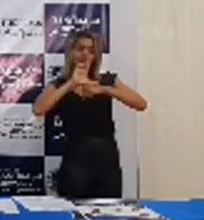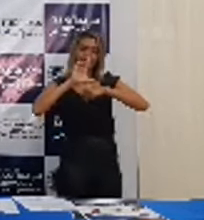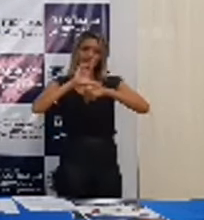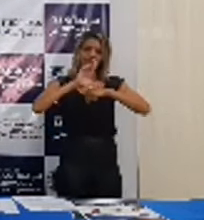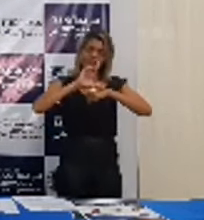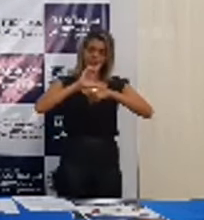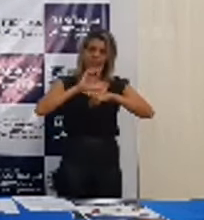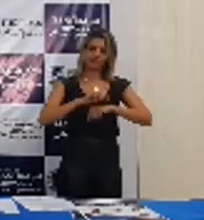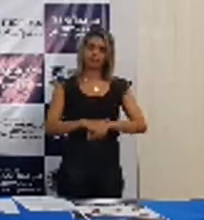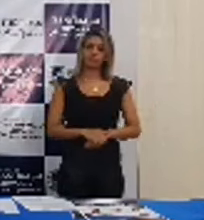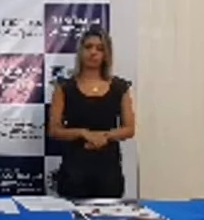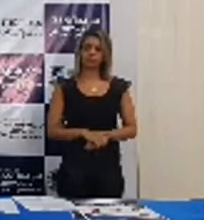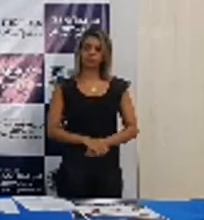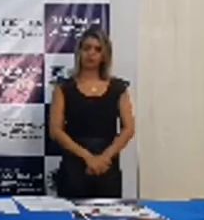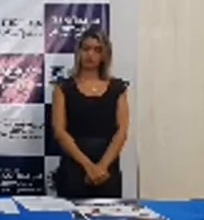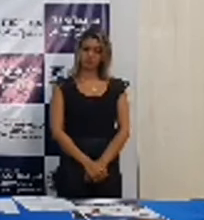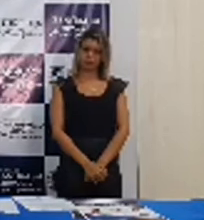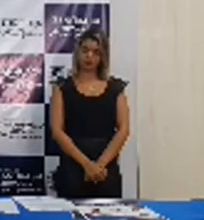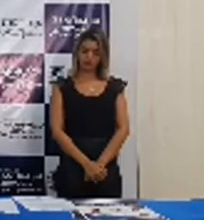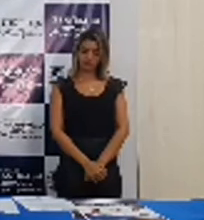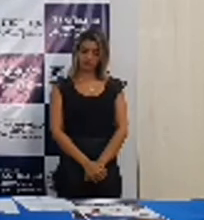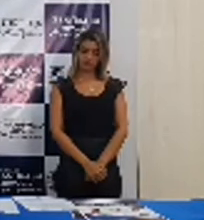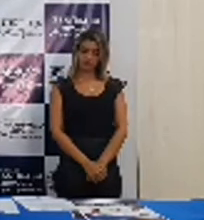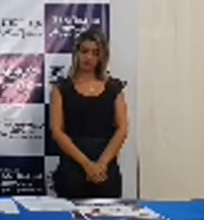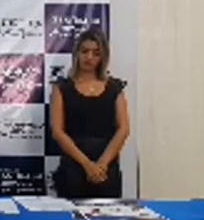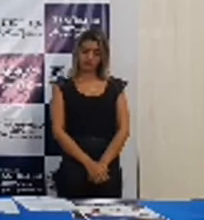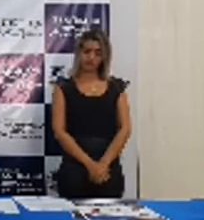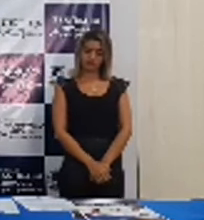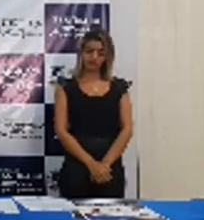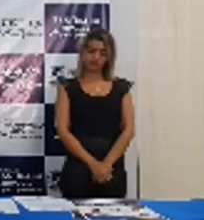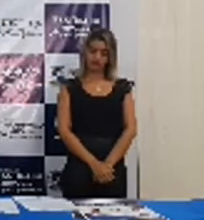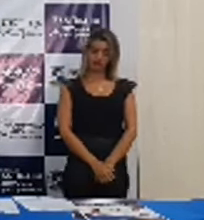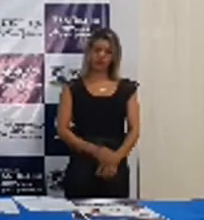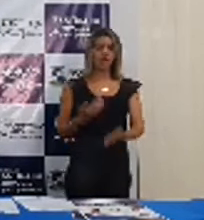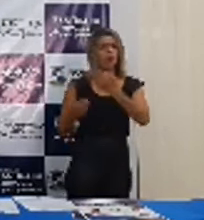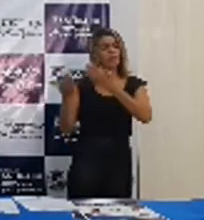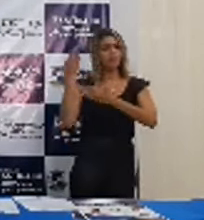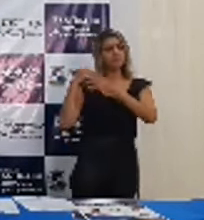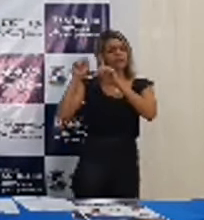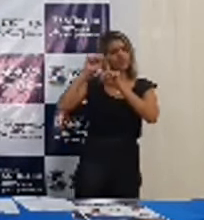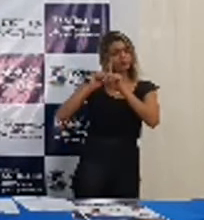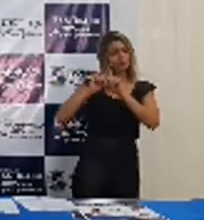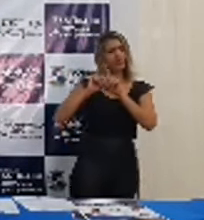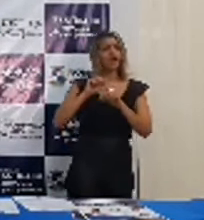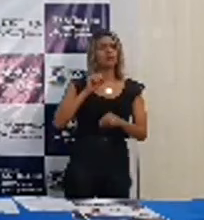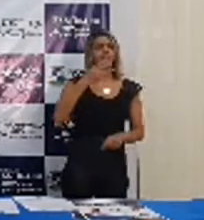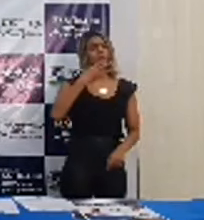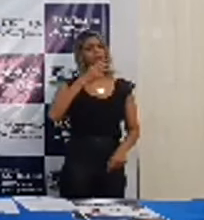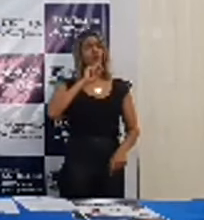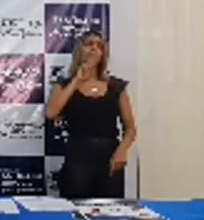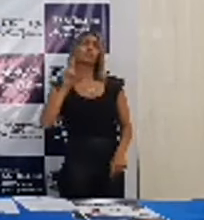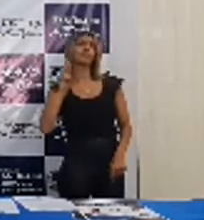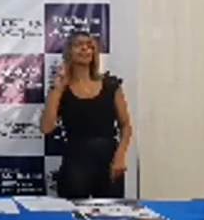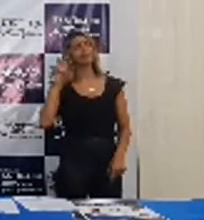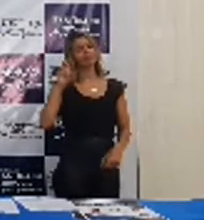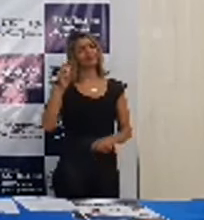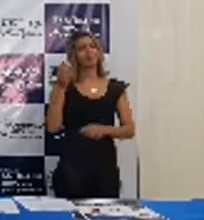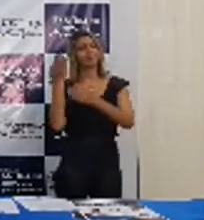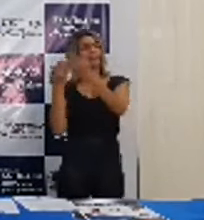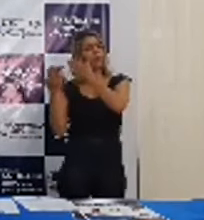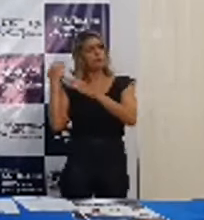não fiz um processo de baixa. Nos últimos meses, pelo menos assim, nos últimos 4, 5 meses, não está tendo a demanda de